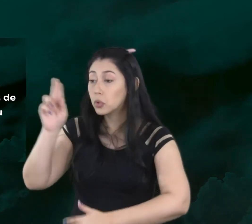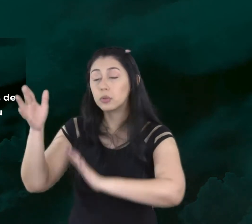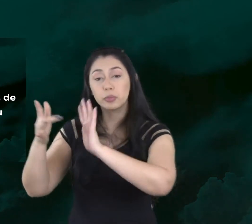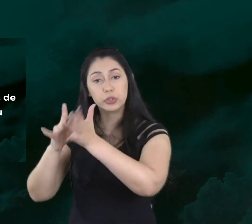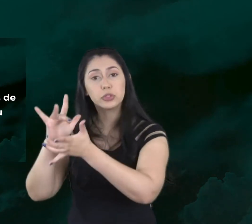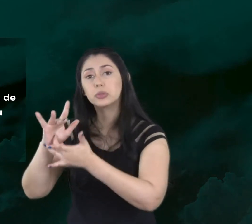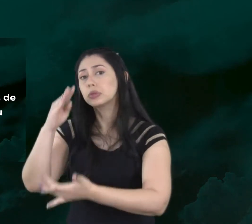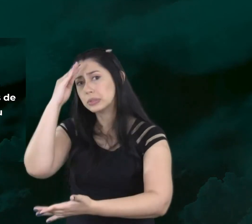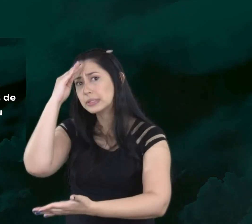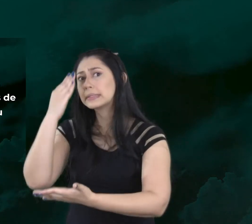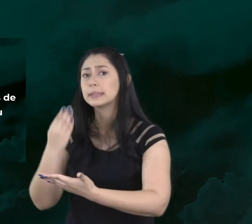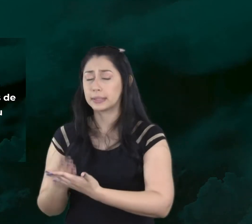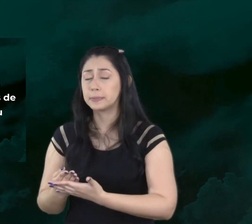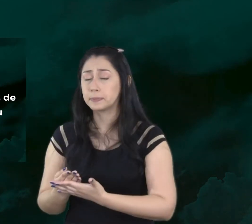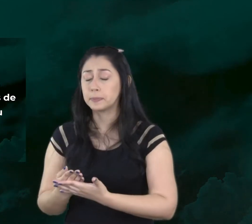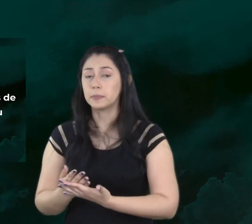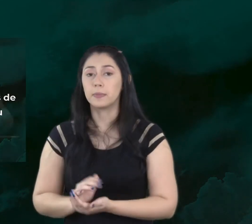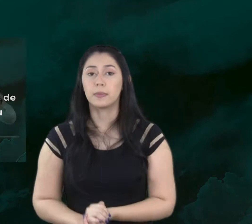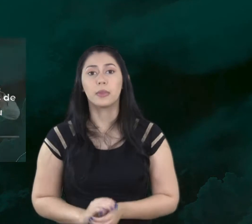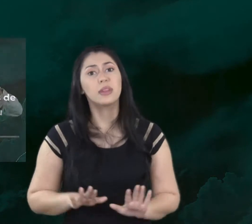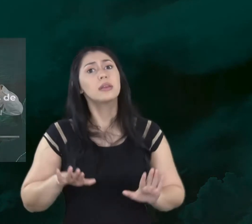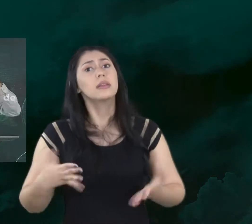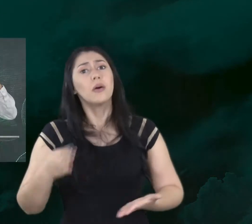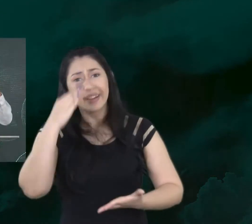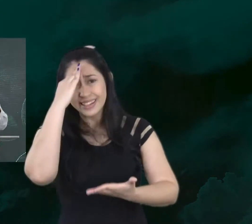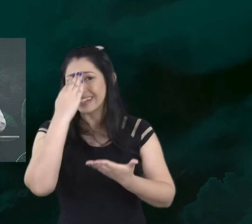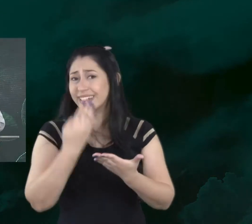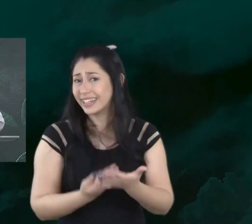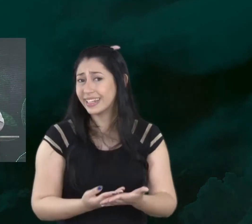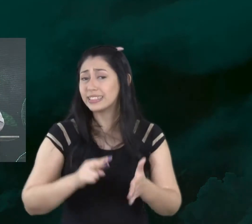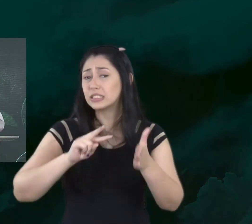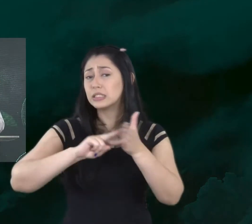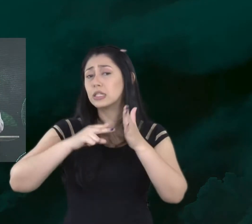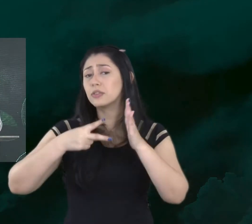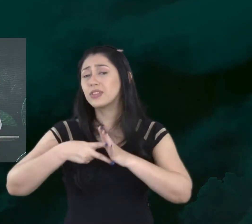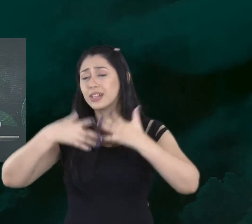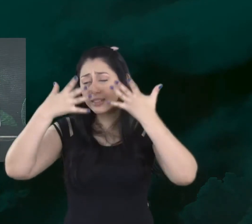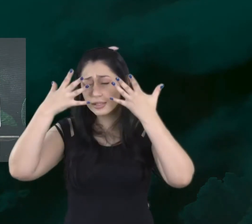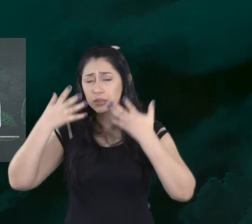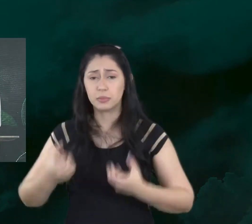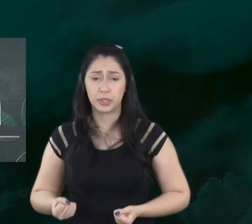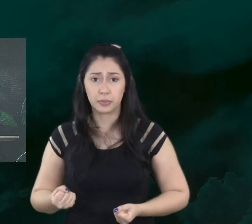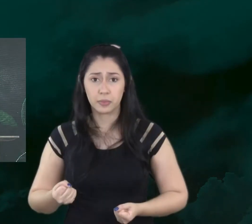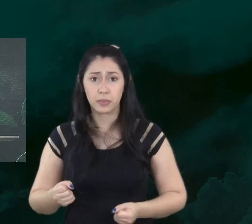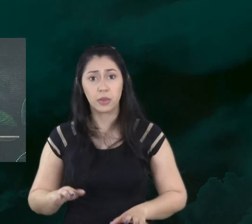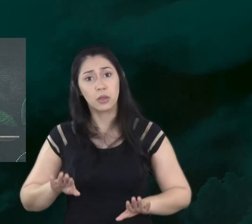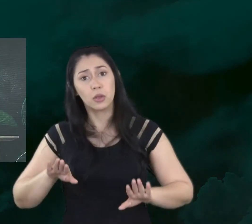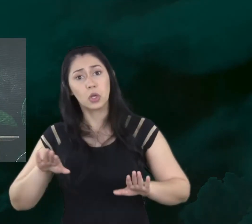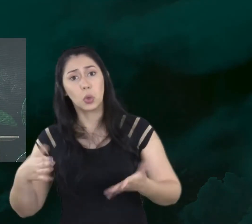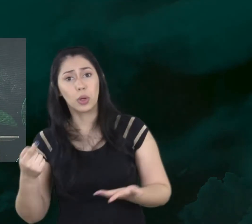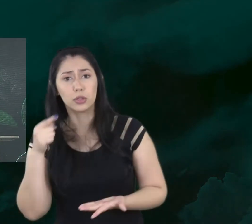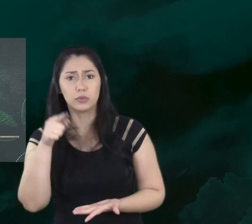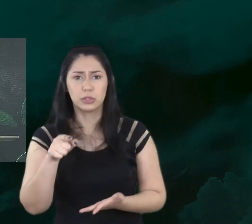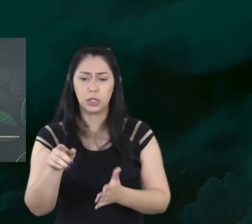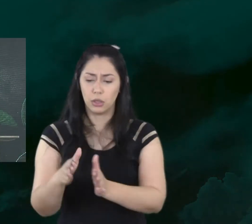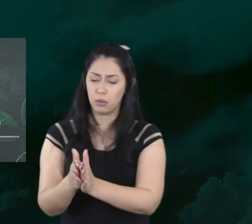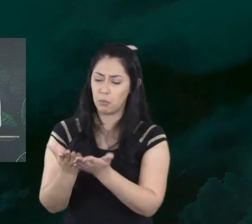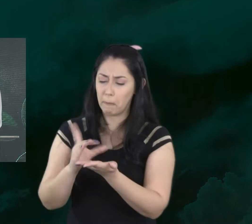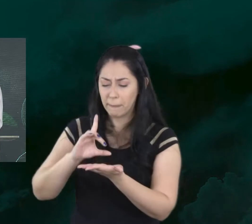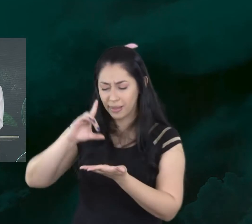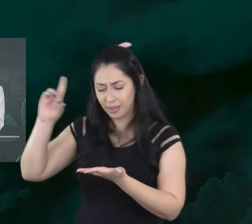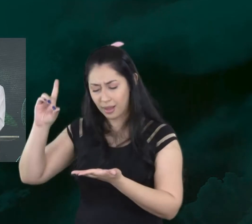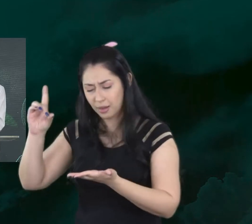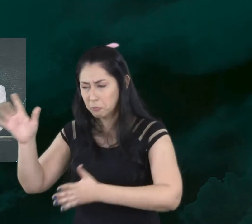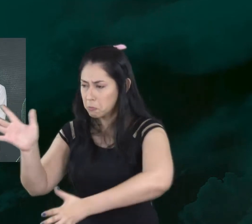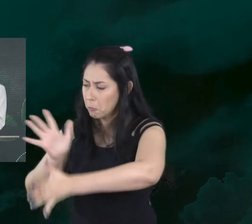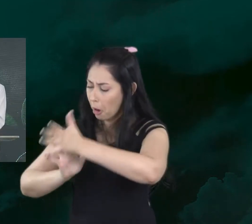Então, crer é receber. O momento em que você recebeu a palavra, no